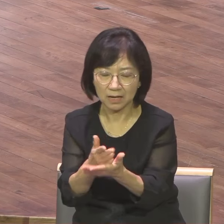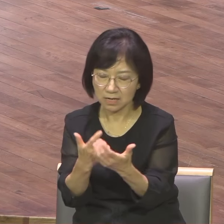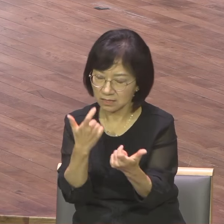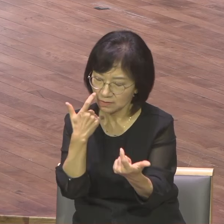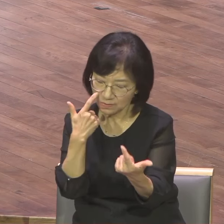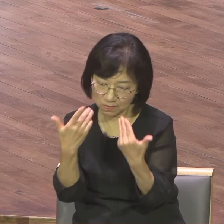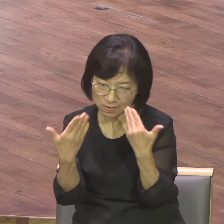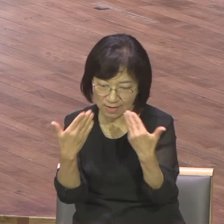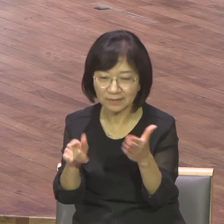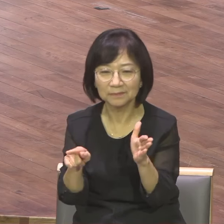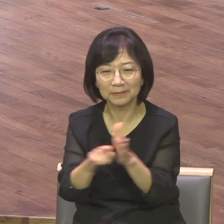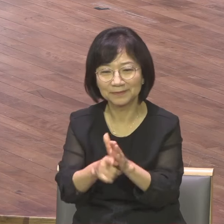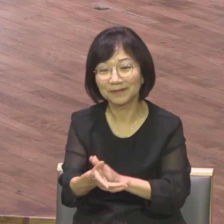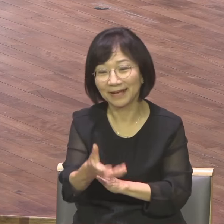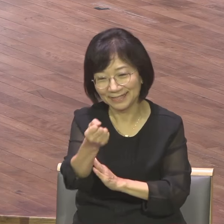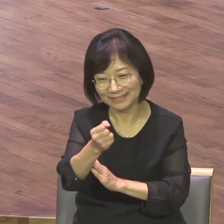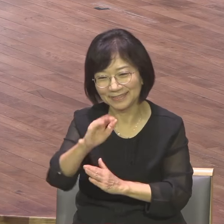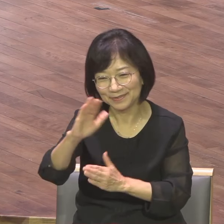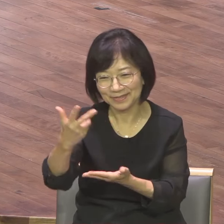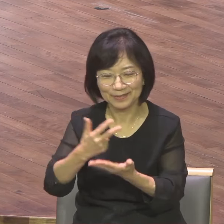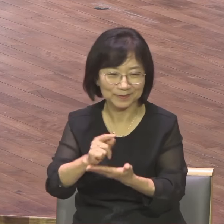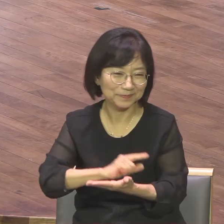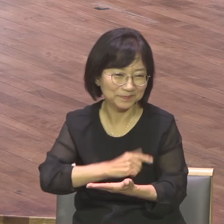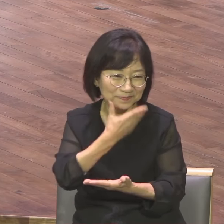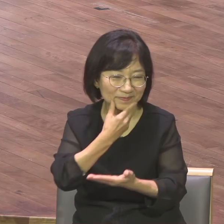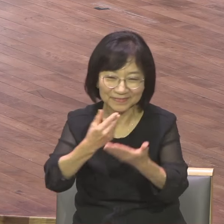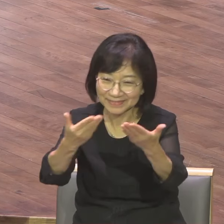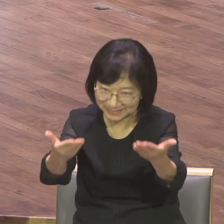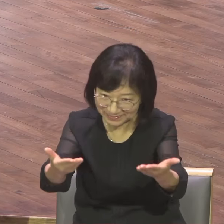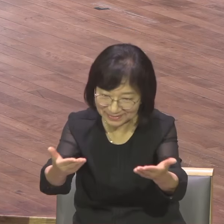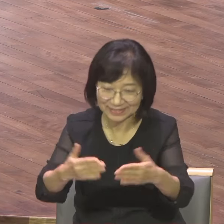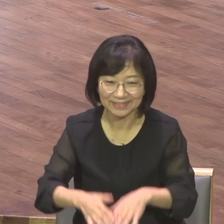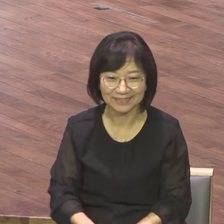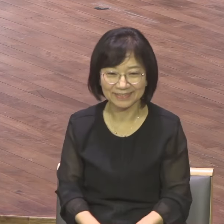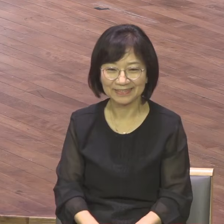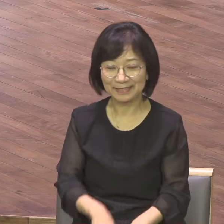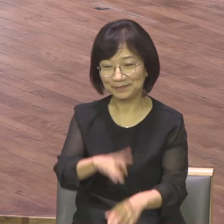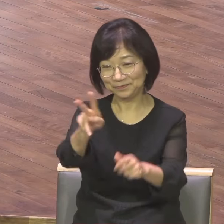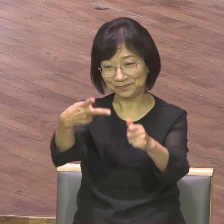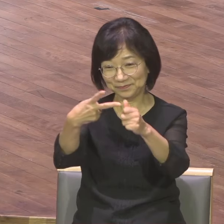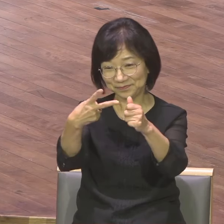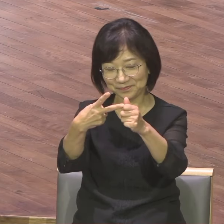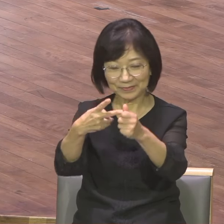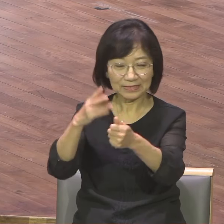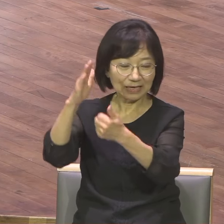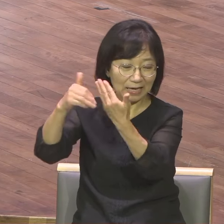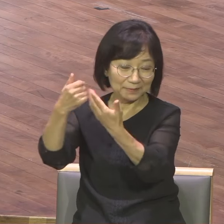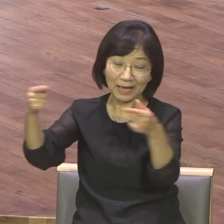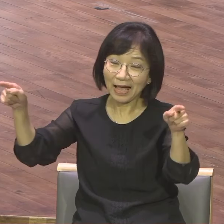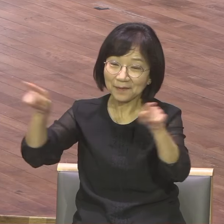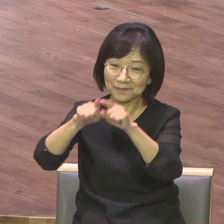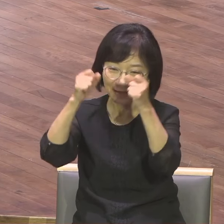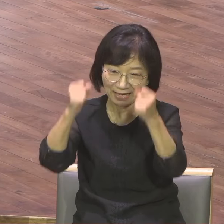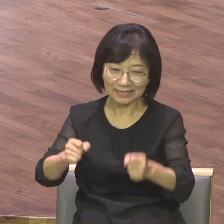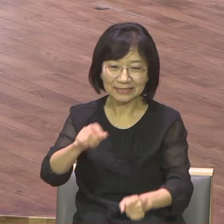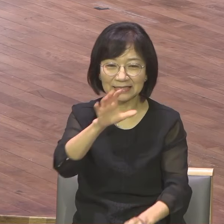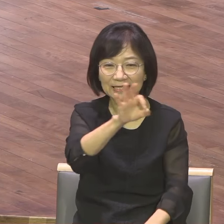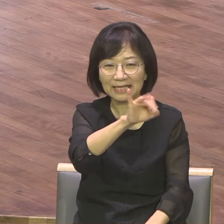확고부동한 믿음의 사람들 다 되시기를 주님으로 축복합니다. 두 번째로 임마누엘의 믿음입니다. 10절 봅니다.